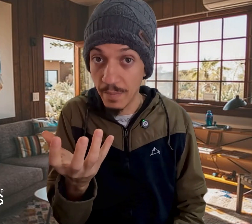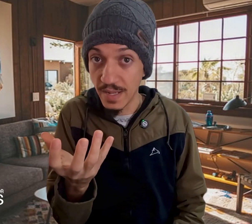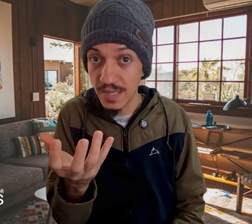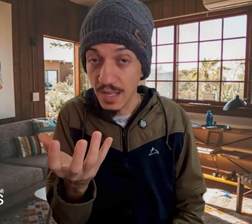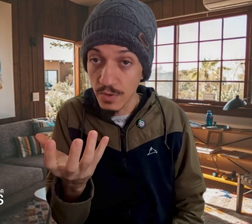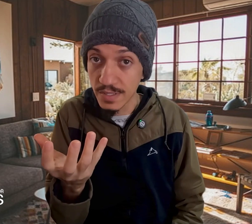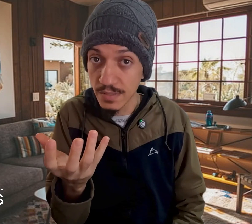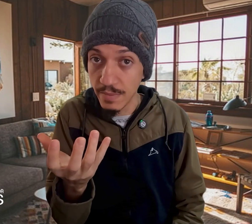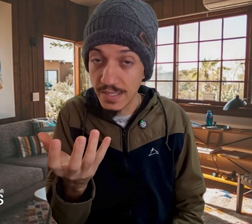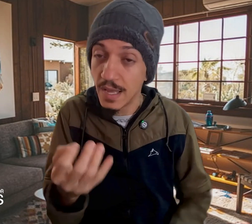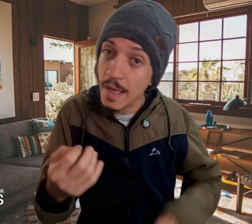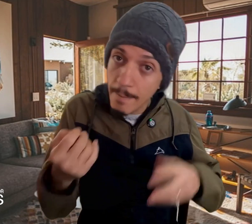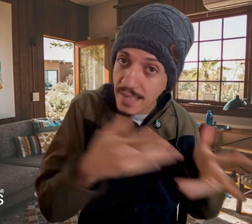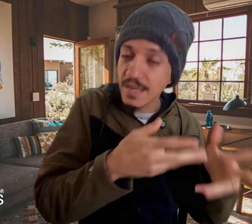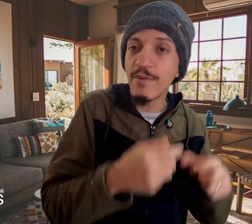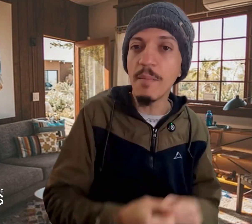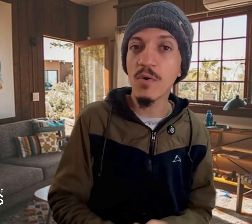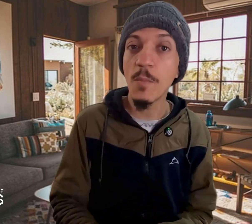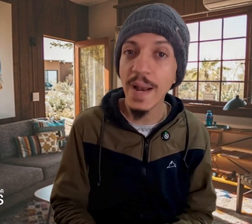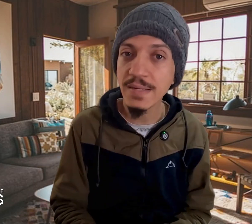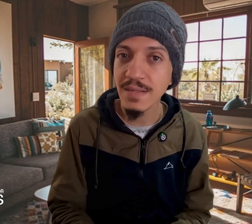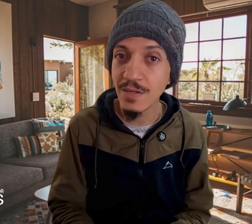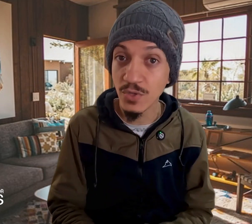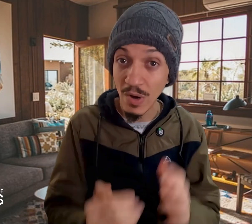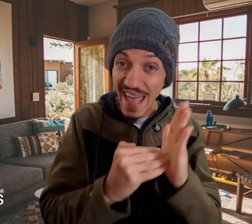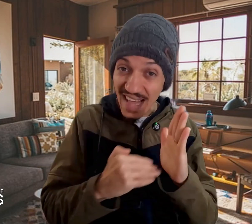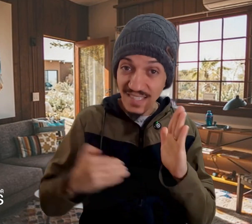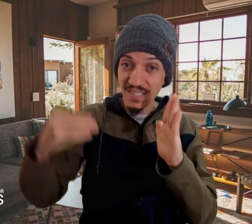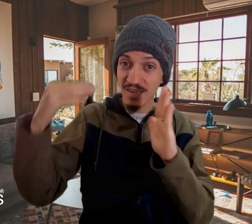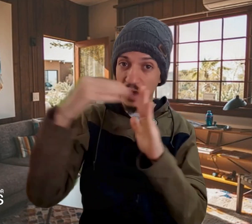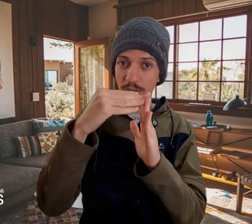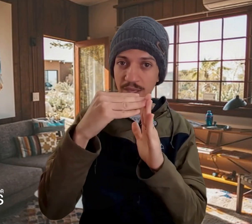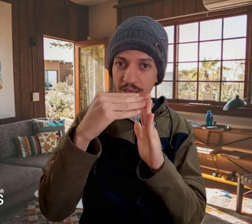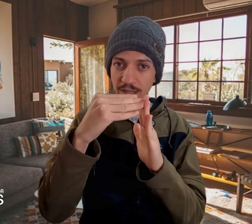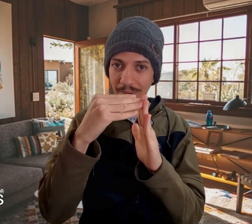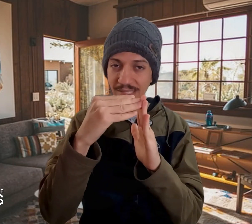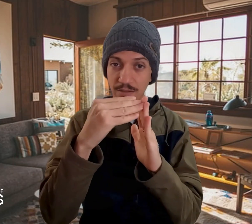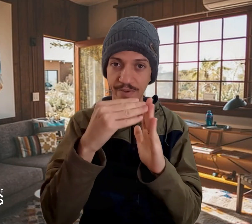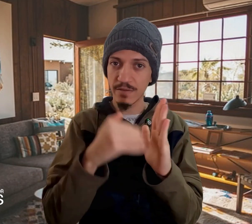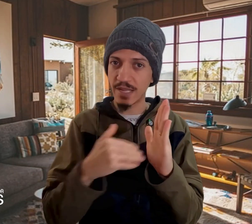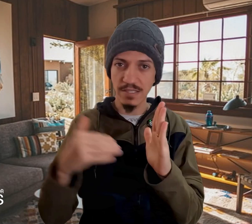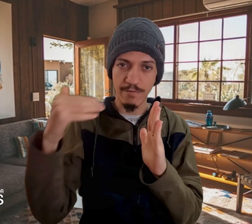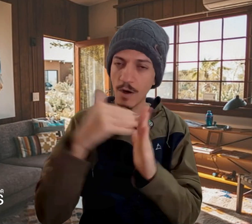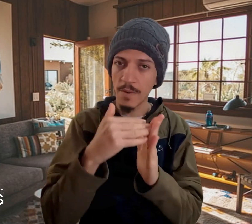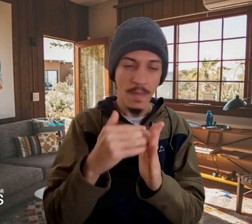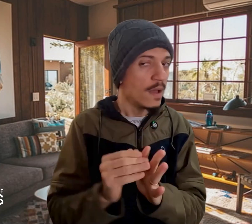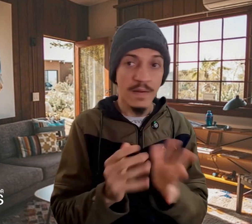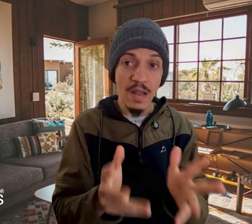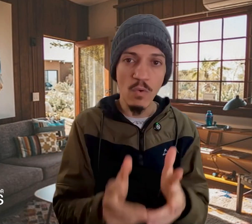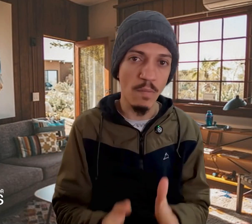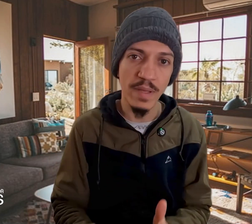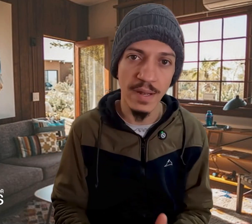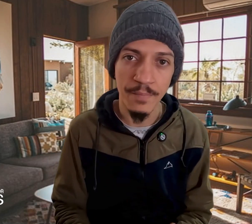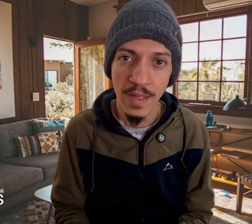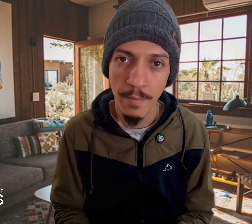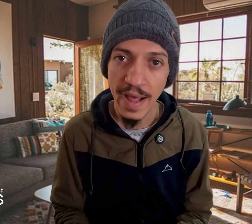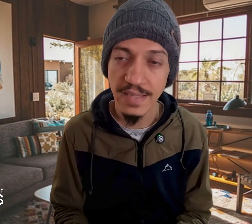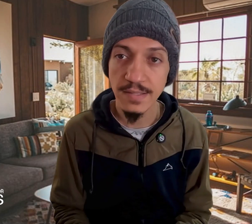parabenizar todas as mães. Mas a forma como ela sinalizou, esse sinal aqui, ainda mais sendo feito dessa forma, não combina para esse